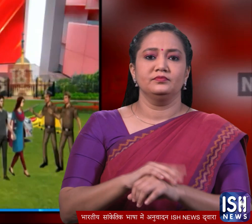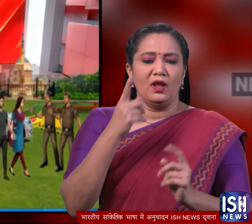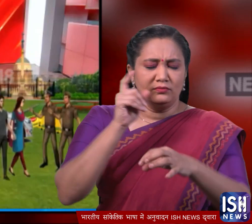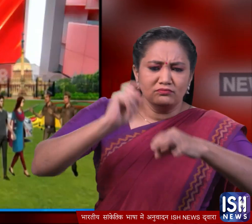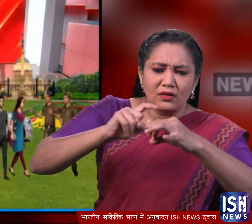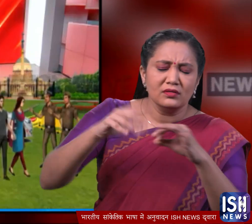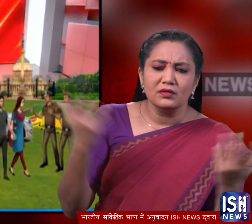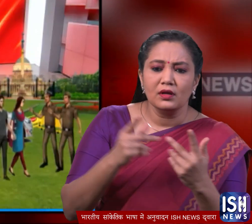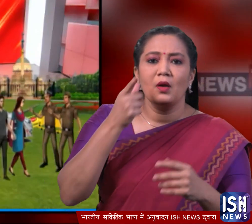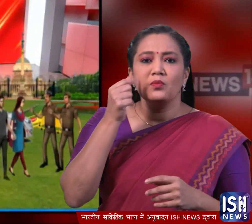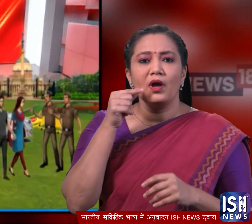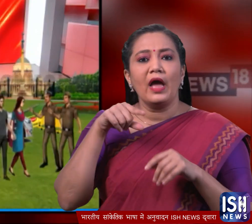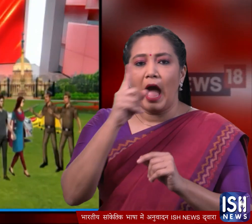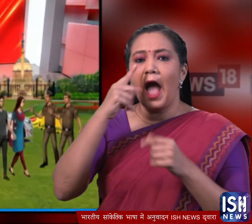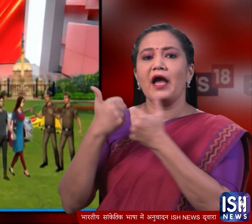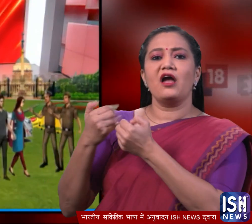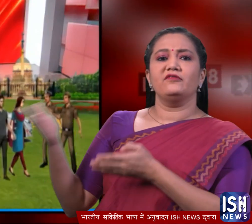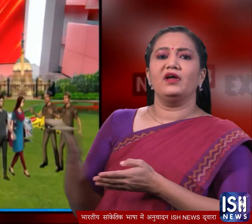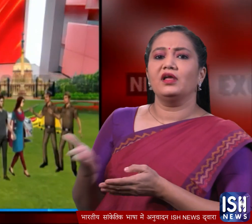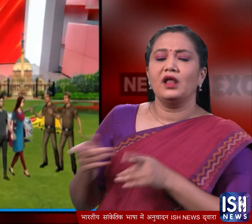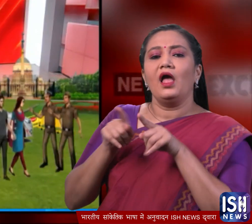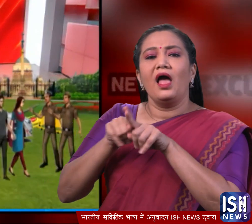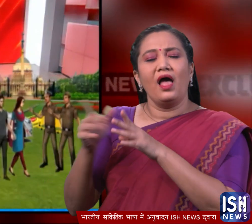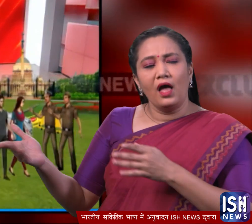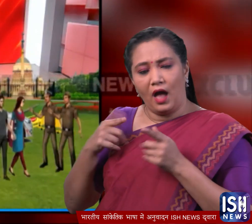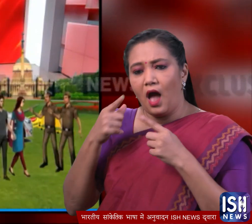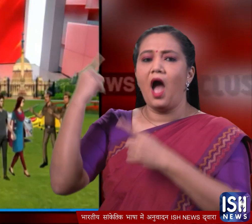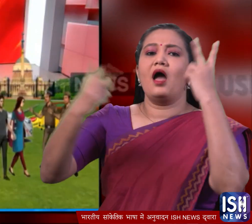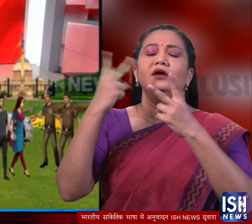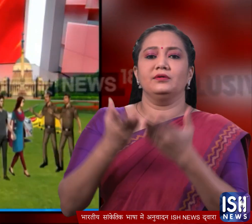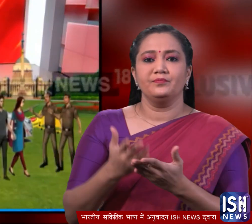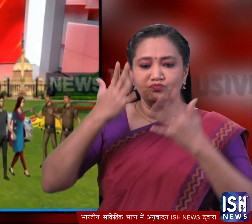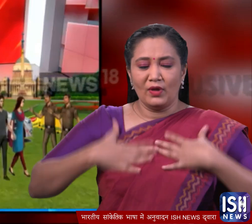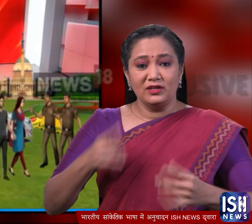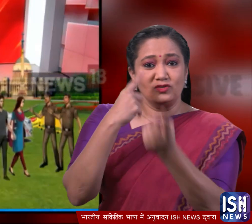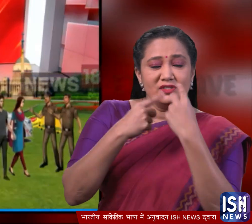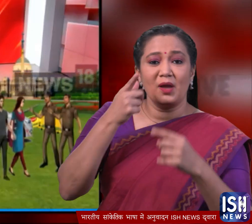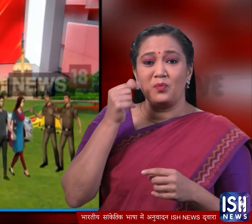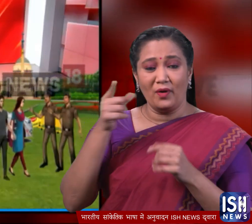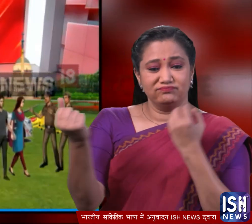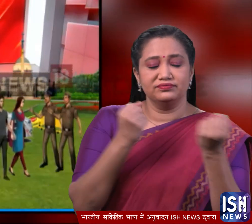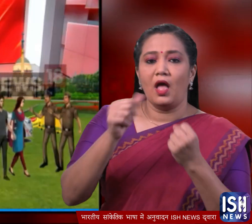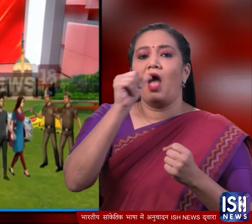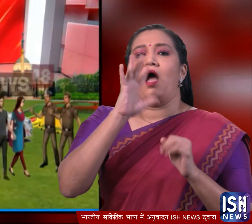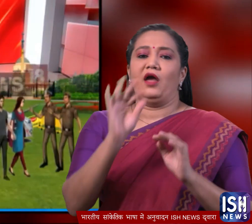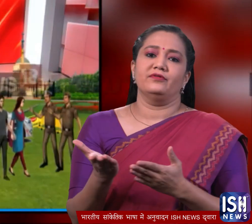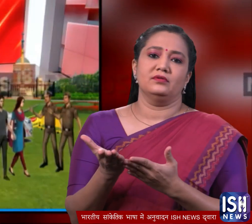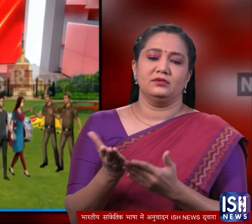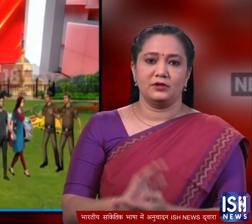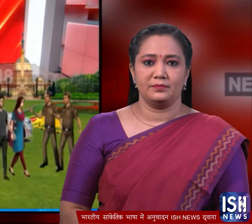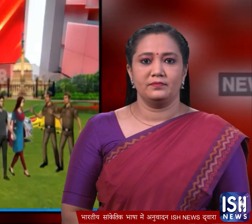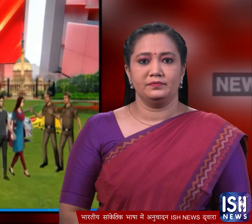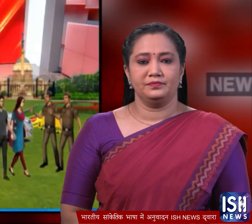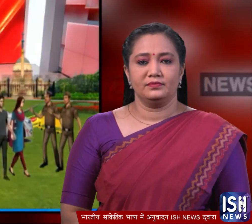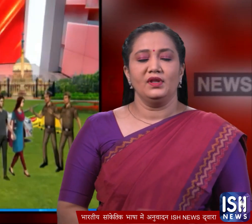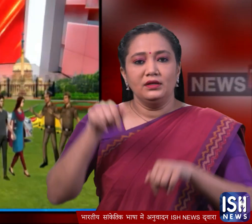लिया। पूछताछ में पता चला कि लड़का अपनी गर्लफ्रेंड को कार से घुमाने के लिए निकला था। मेडिकल जांच में कार चला रहे लड़के के नशे में होने की